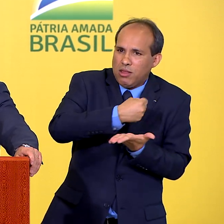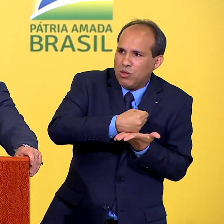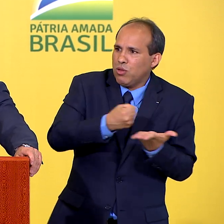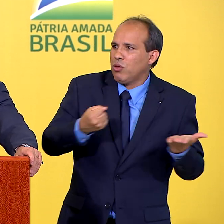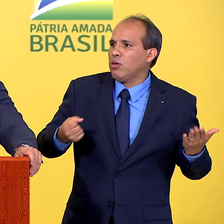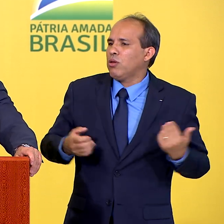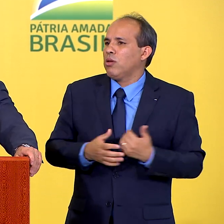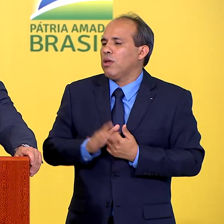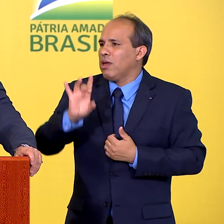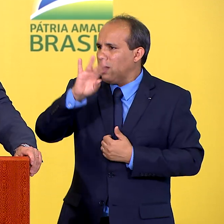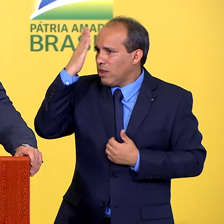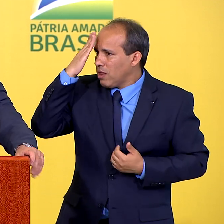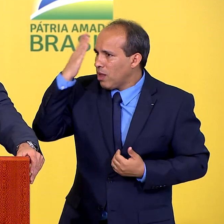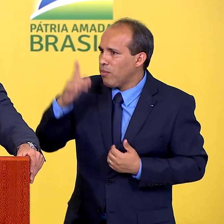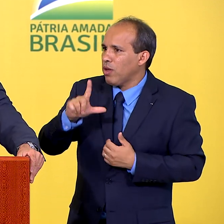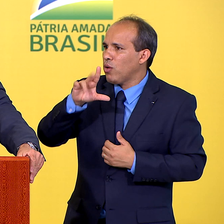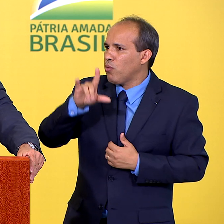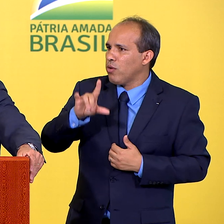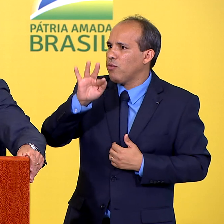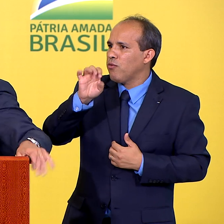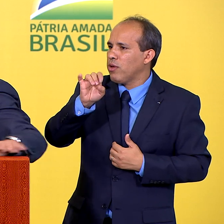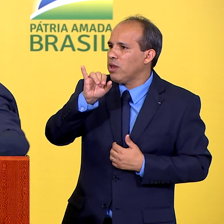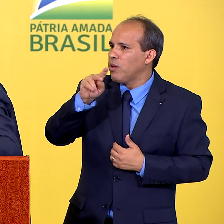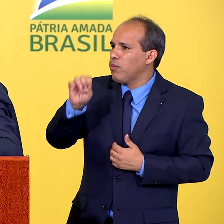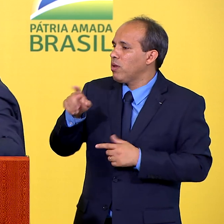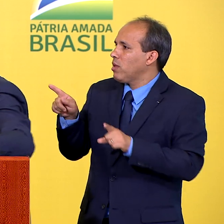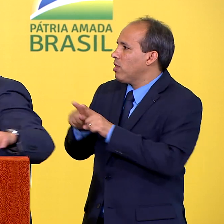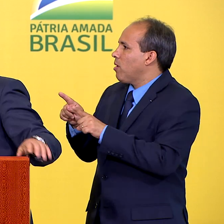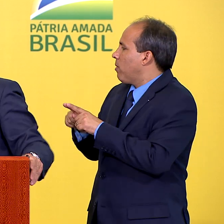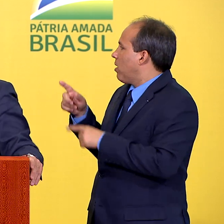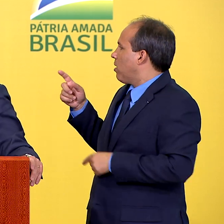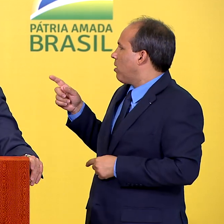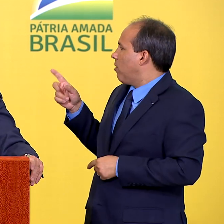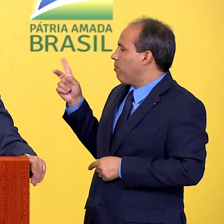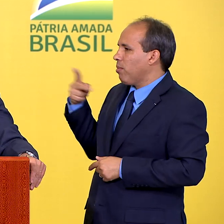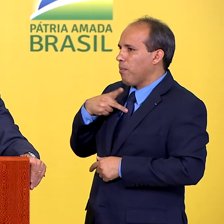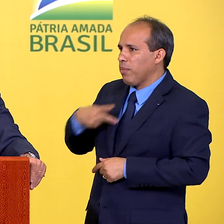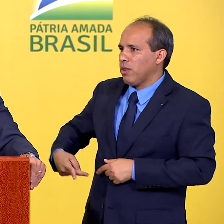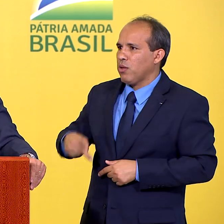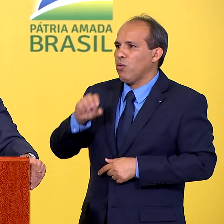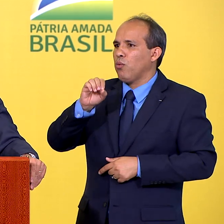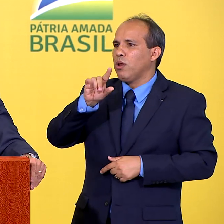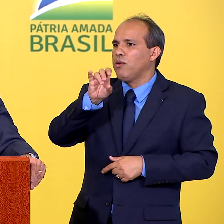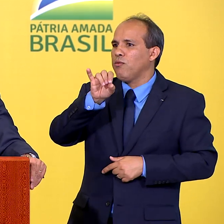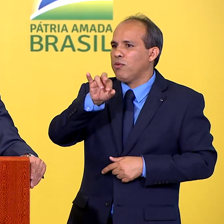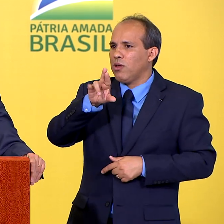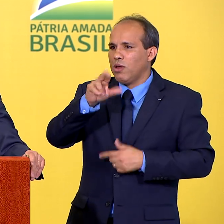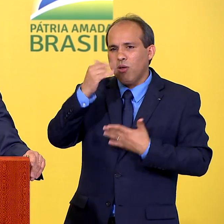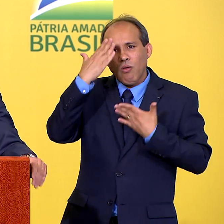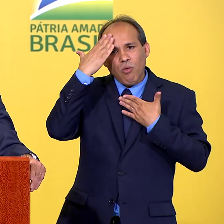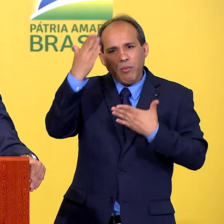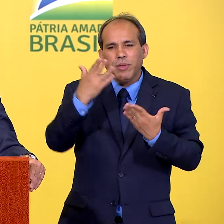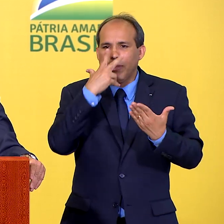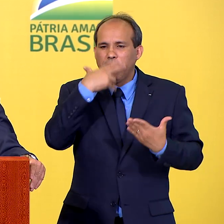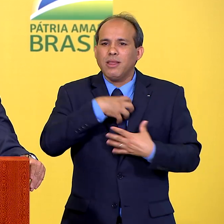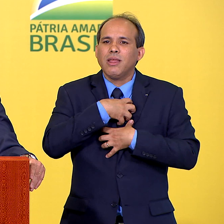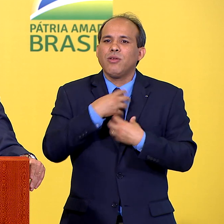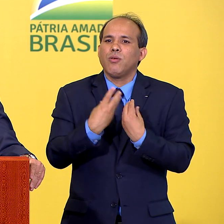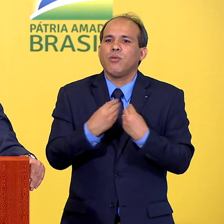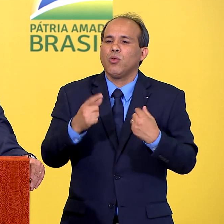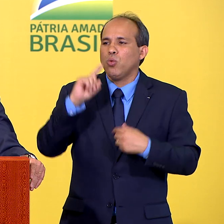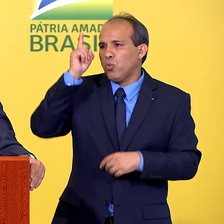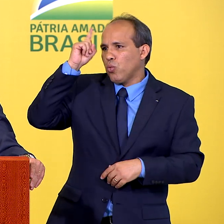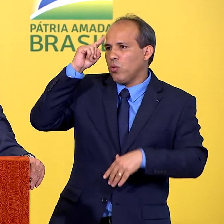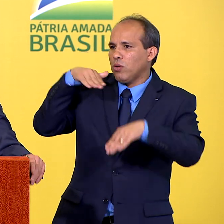ao Dalcomo, ao Luiz Felipe e ao presidente Oliveira, eu quero agradecer pela sensibilidade, pelas